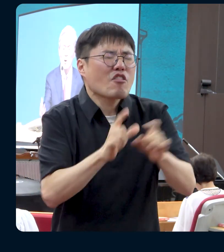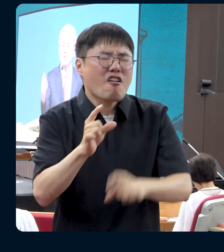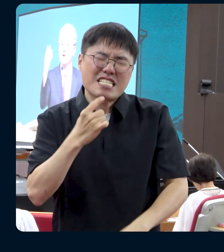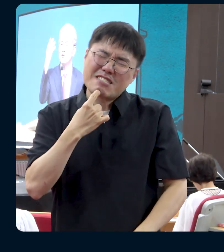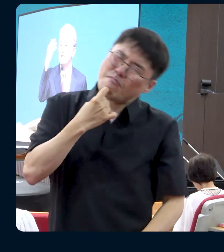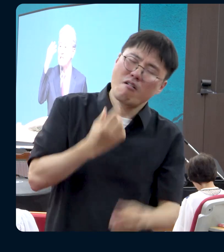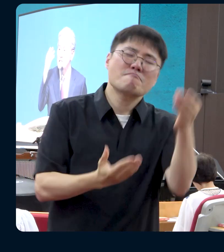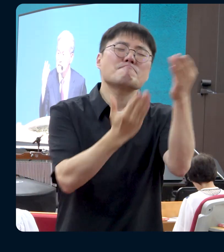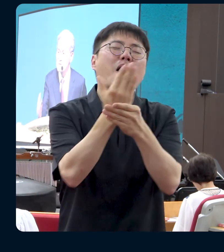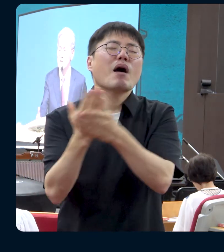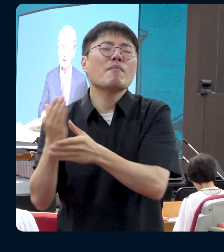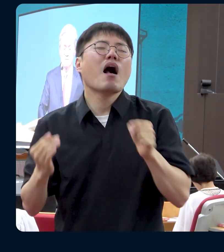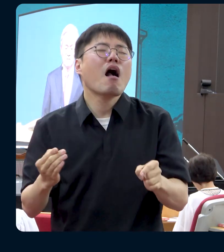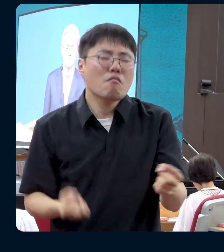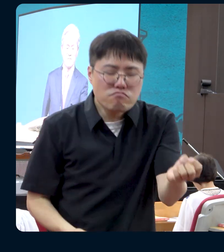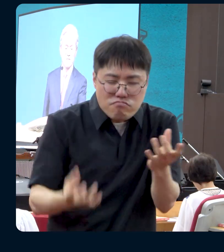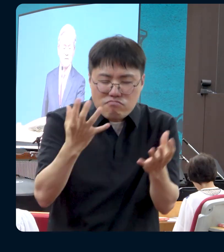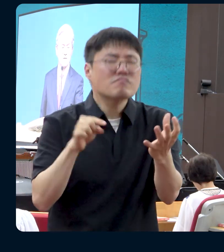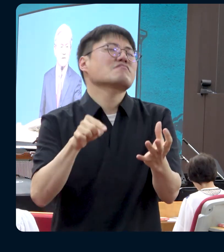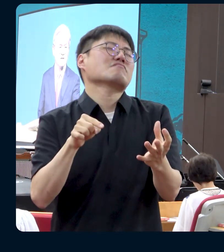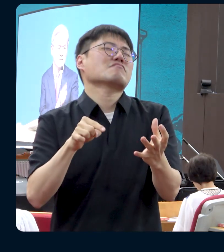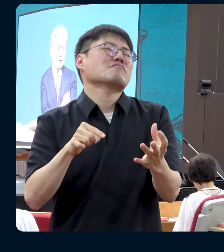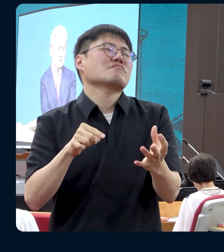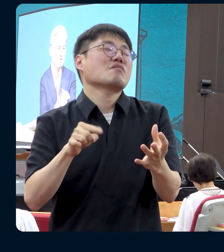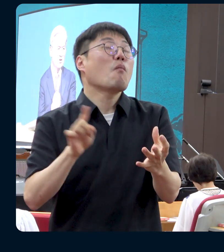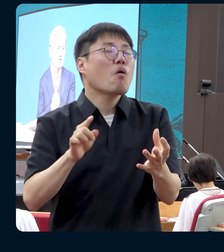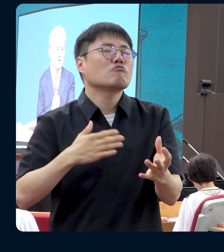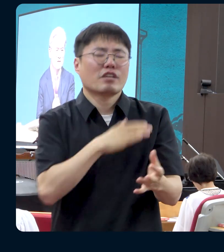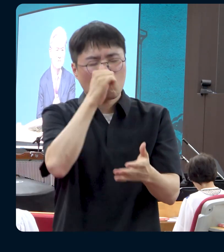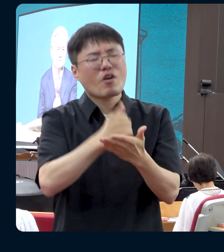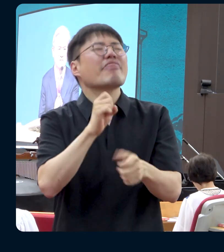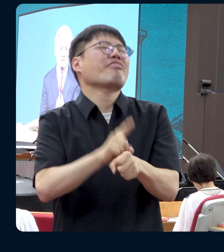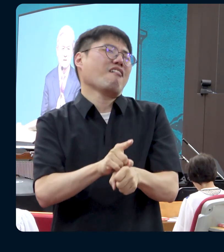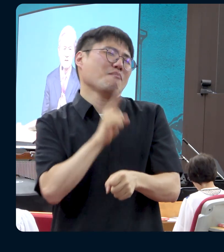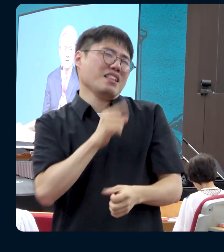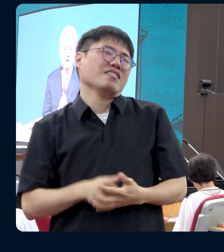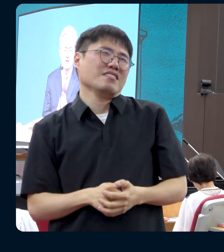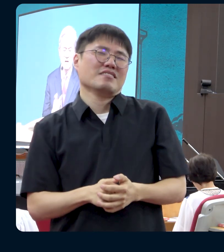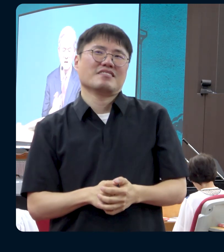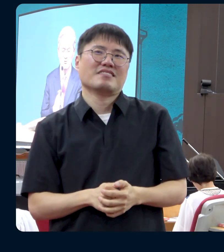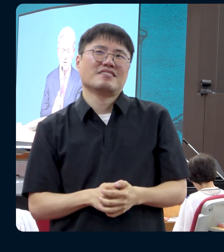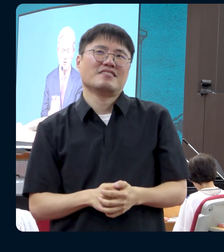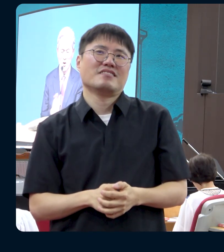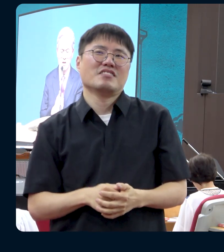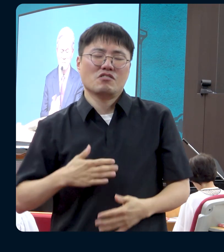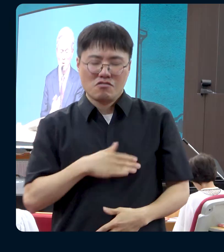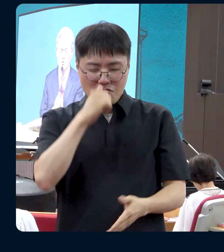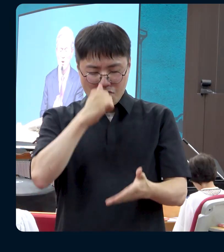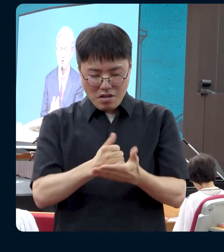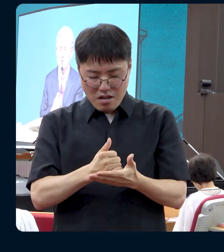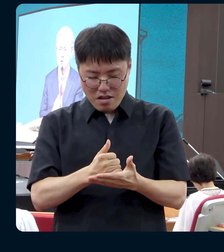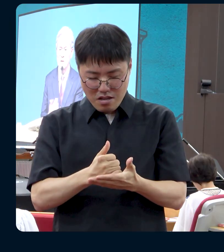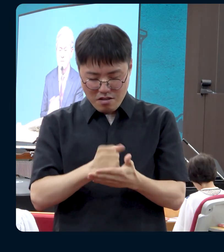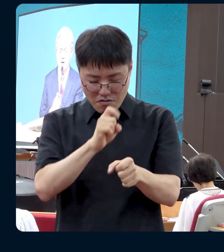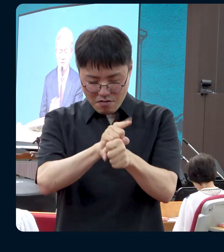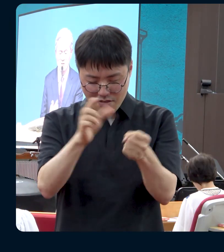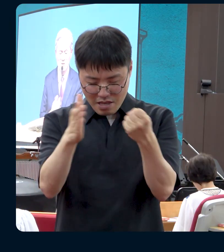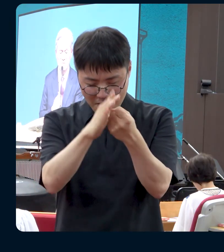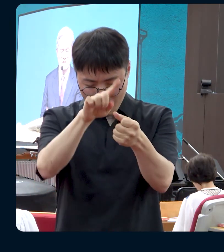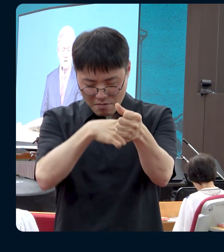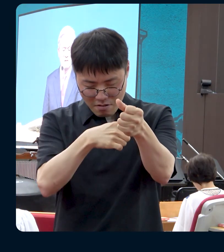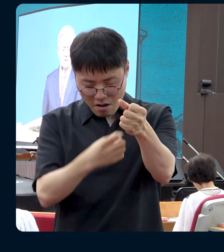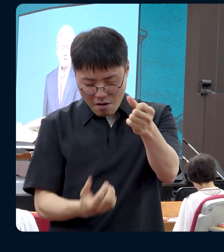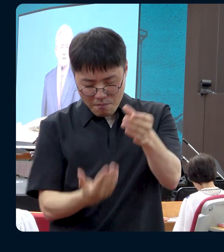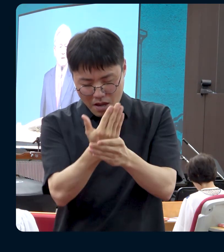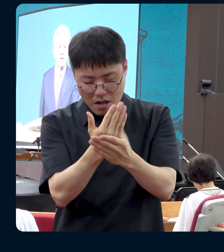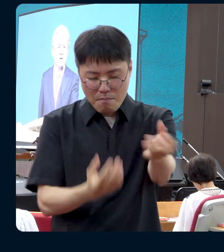더 집요하게 올라오는 것들이 있습니다. 그게 바로 우리의 죄성이에요. 우리의 죄된 본성에서